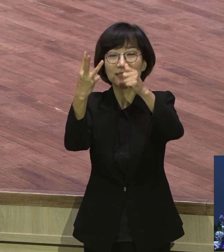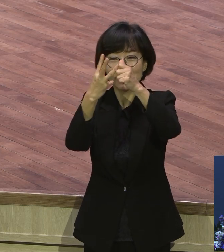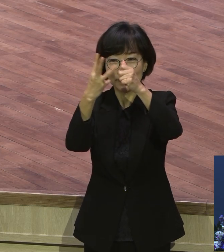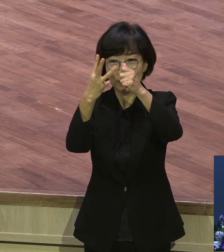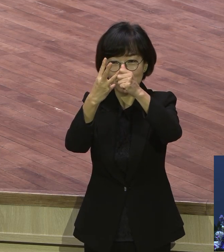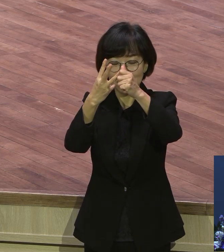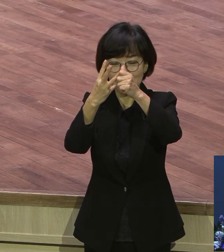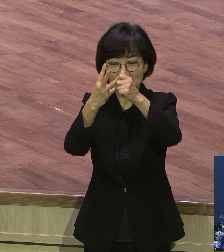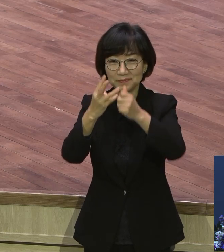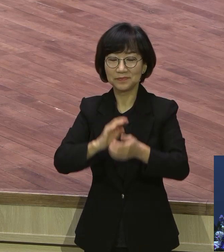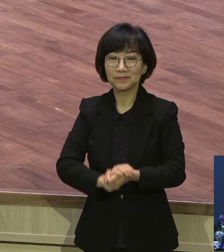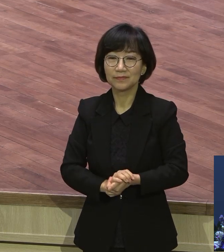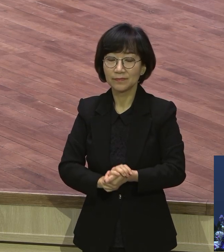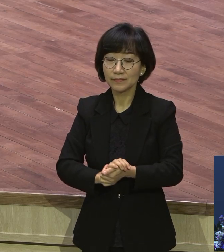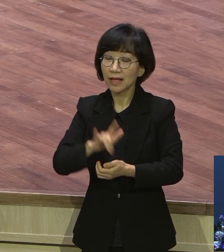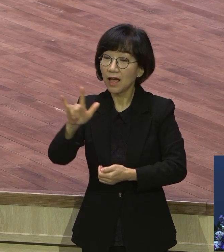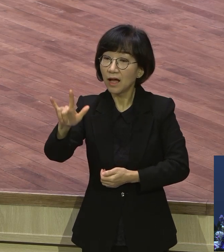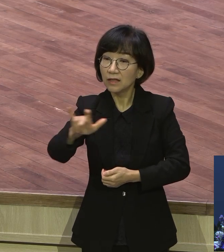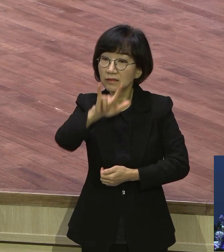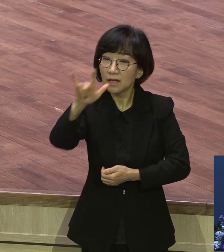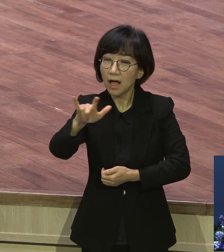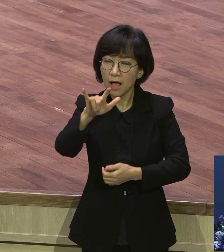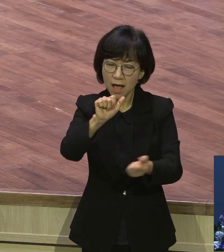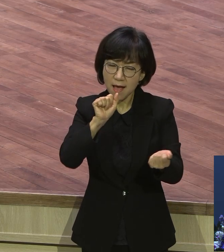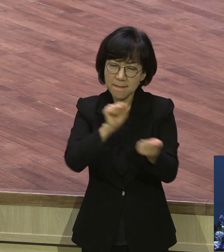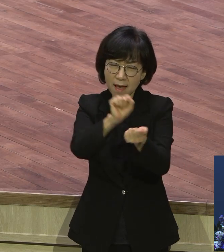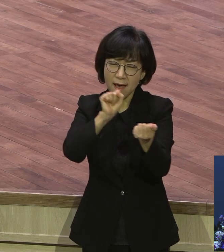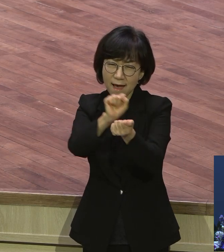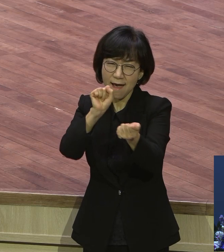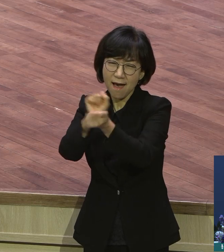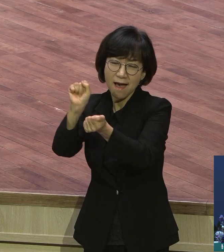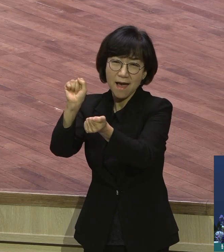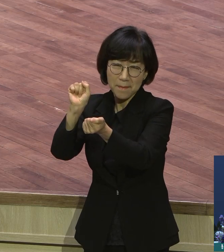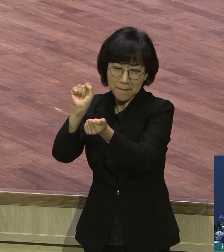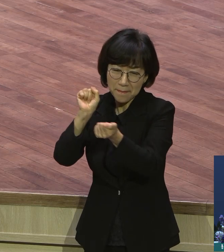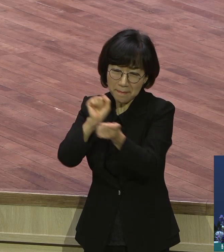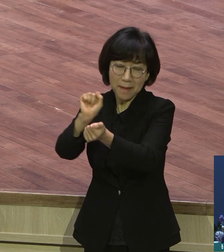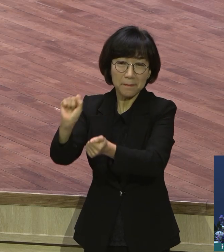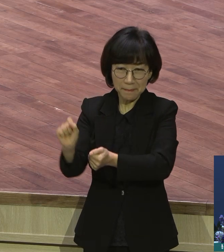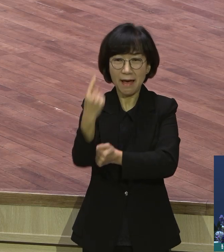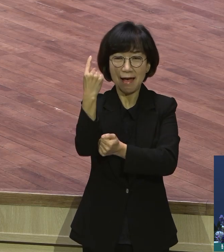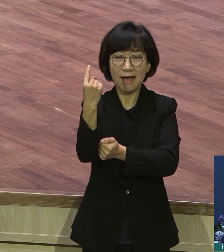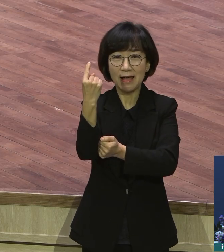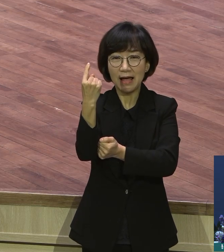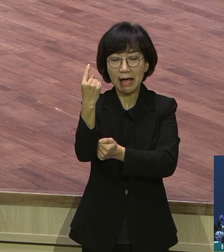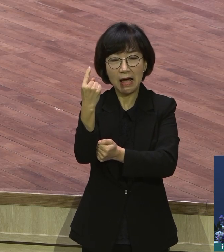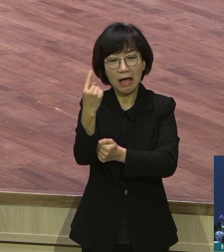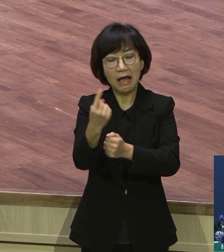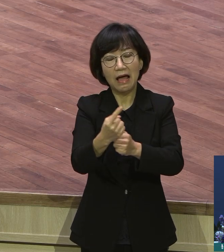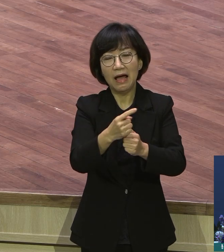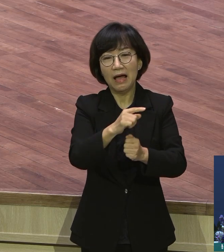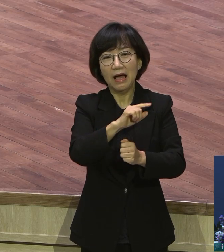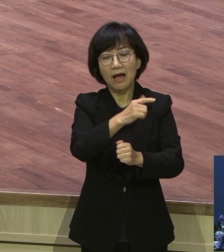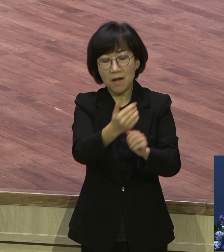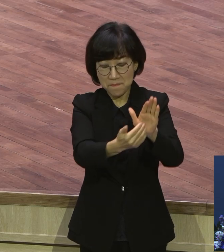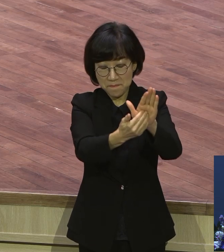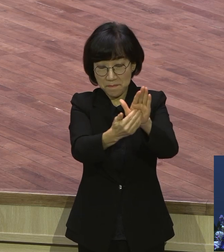코로나19 바이러스 확산을 그렇게 이제 막기 위해서